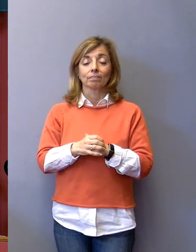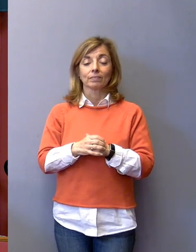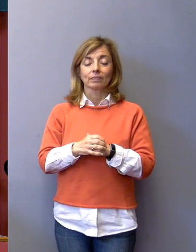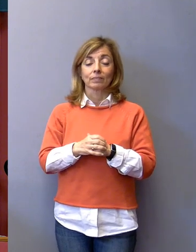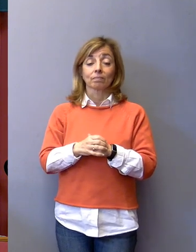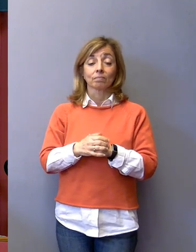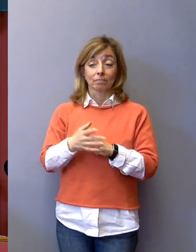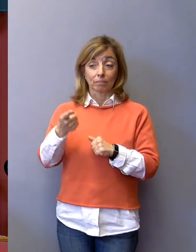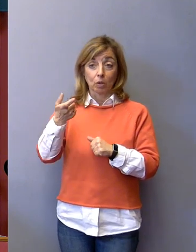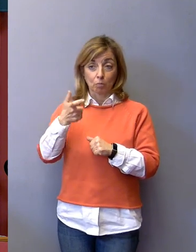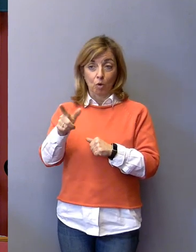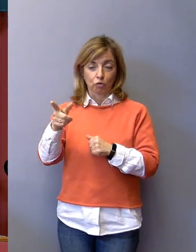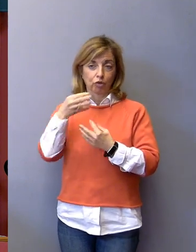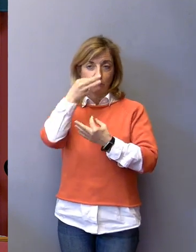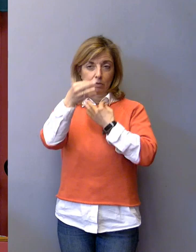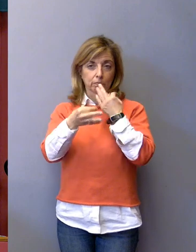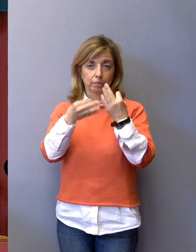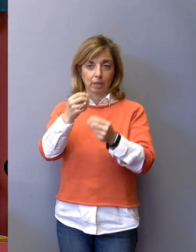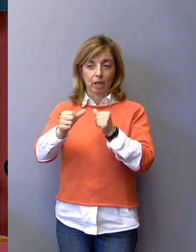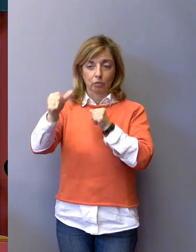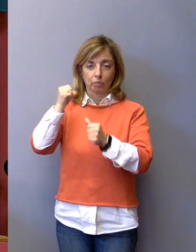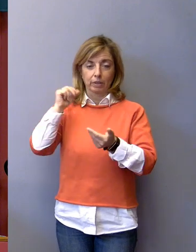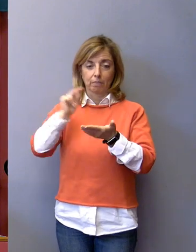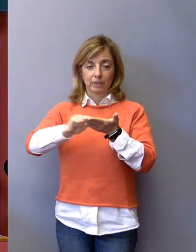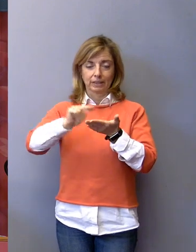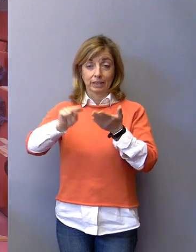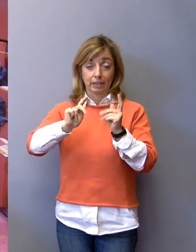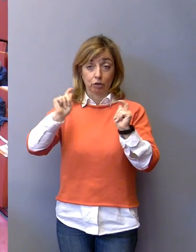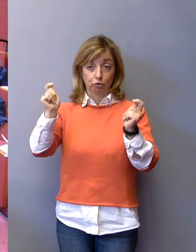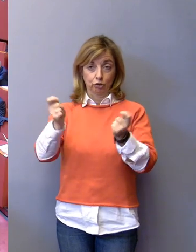esplicitato il segretario generale ok grazie allora